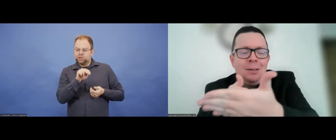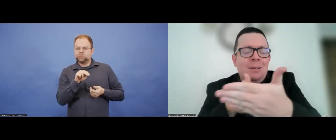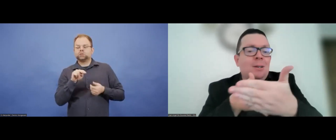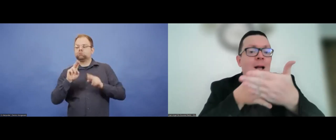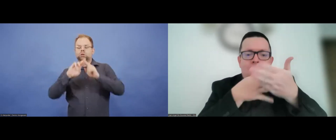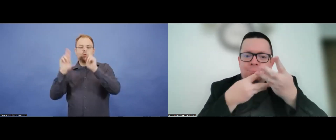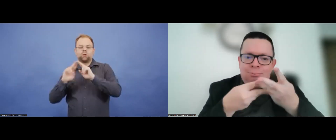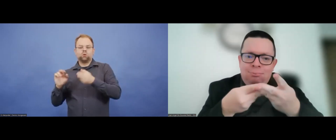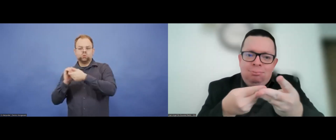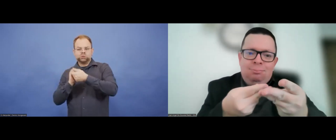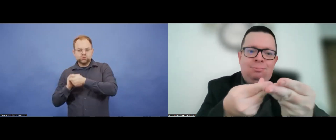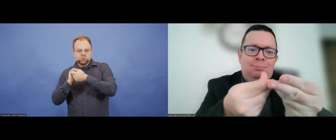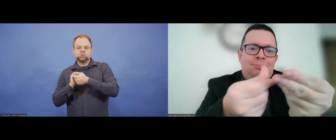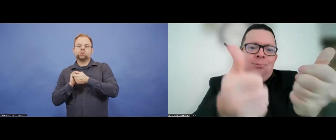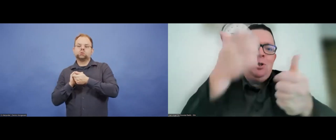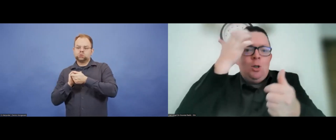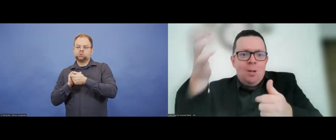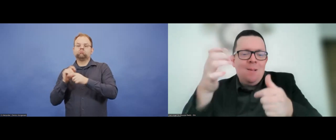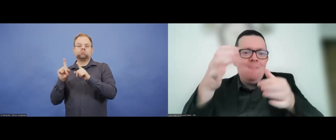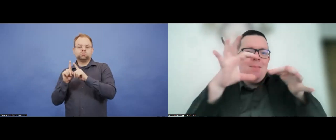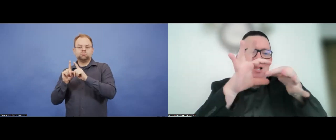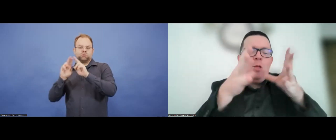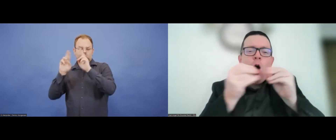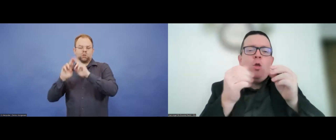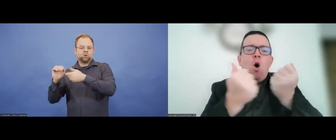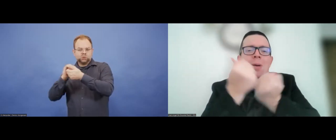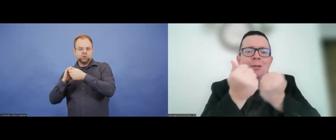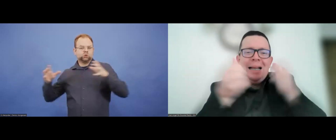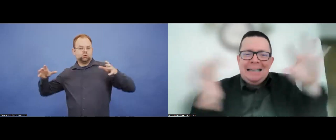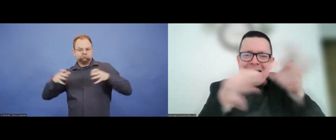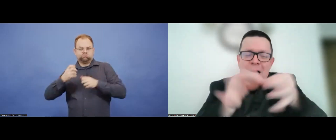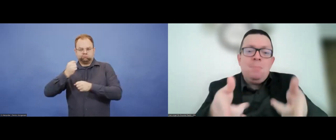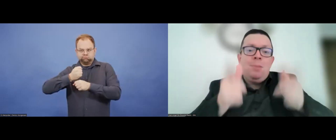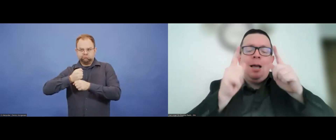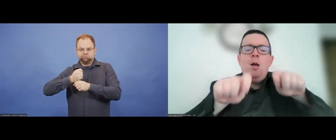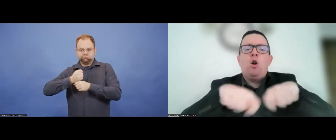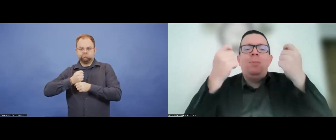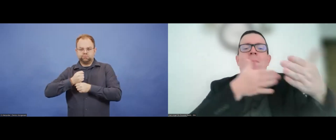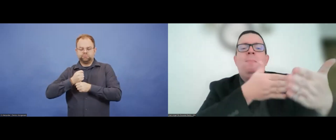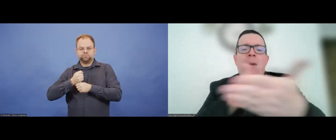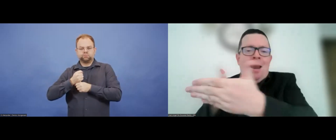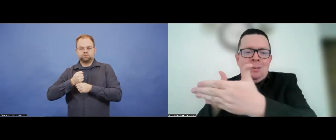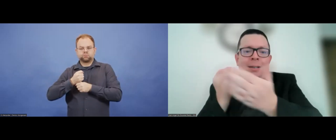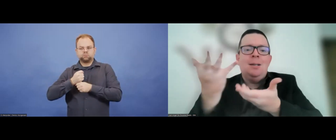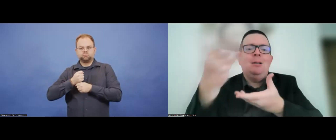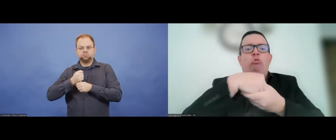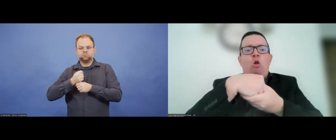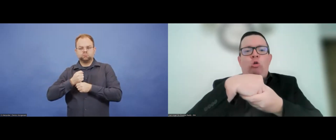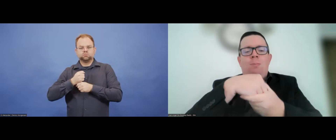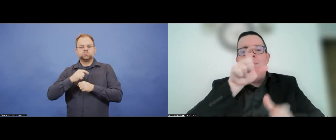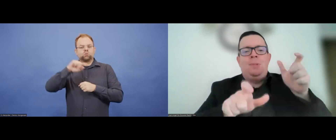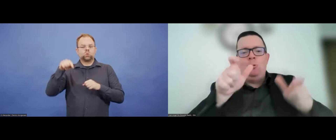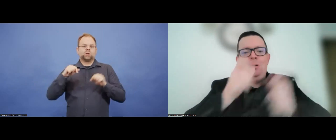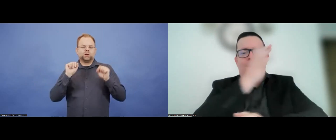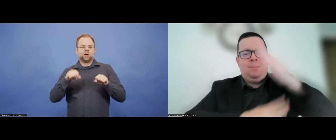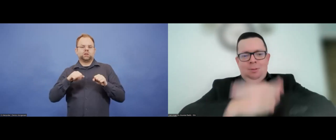mucho más práctica, más útil para las personas con discapacidad, para que juntos eliminemos estas barreras y logremos